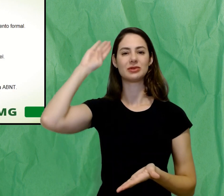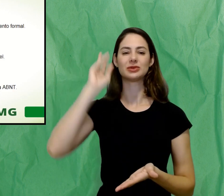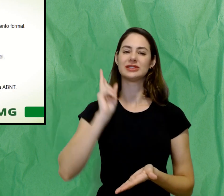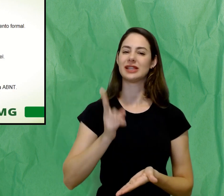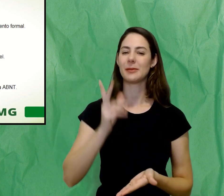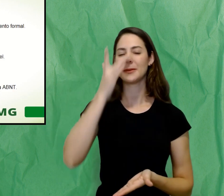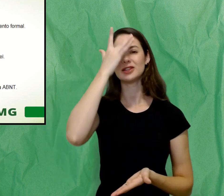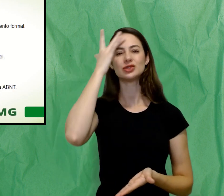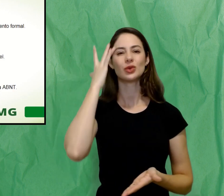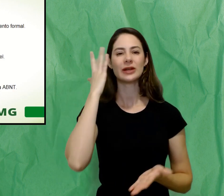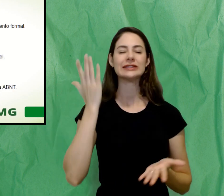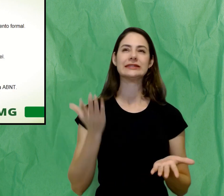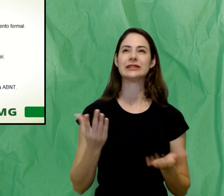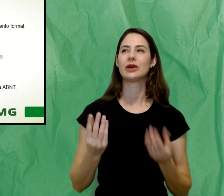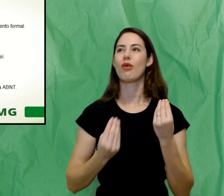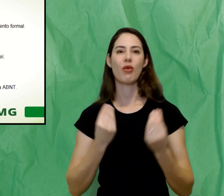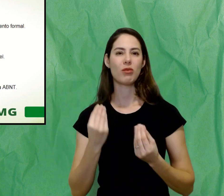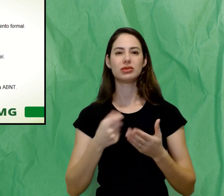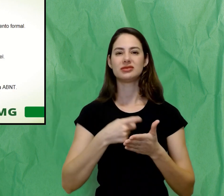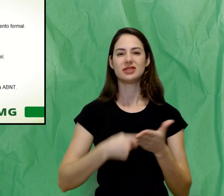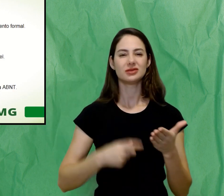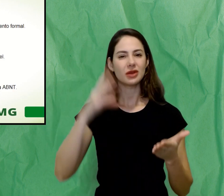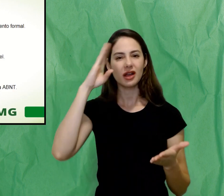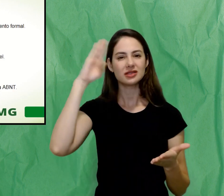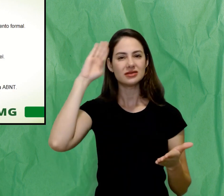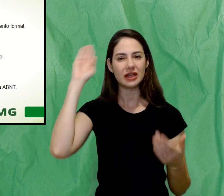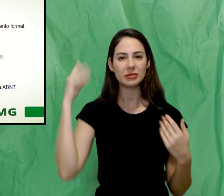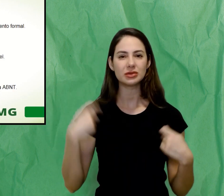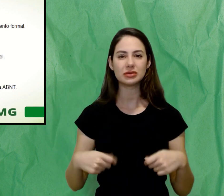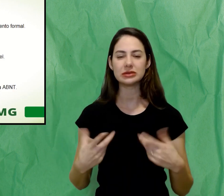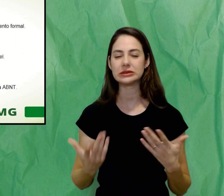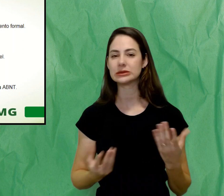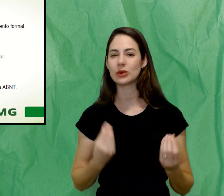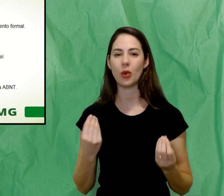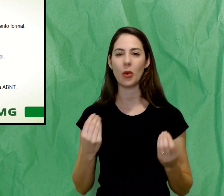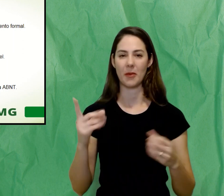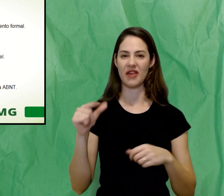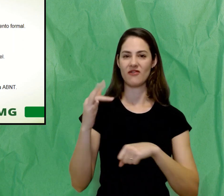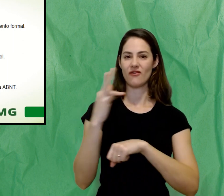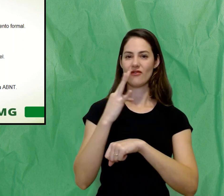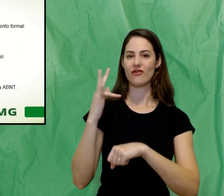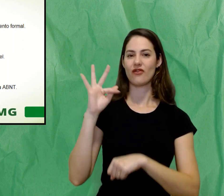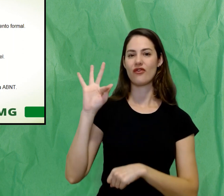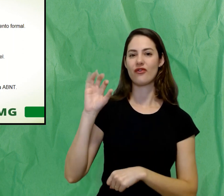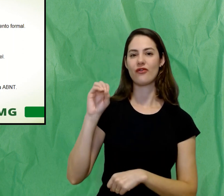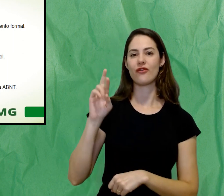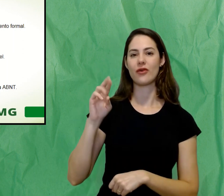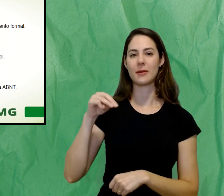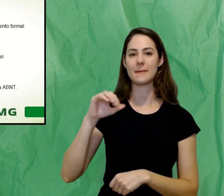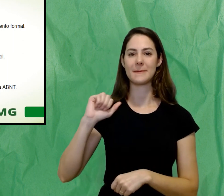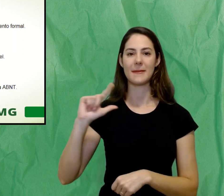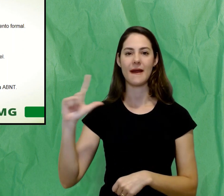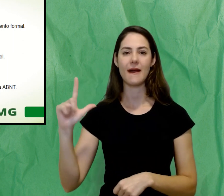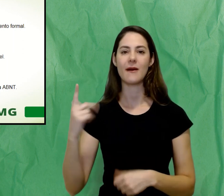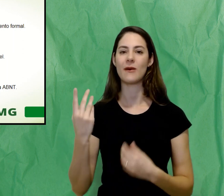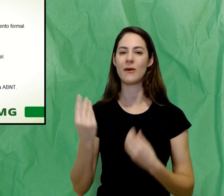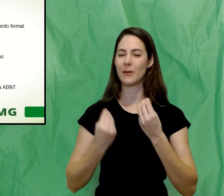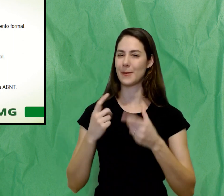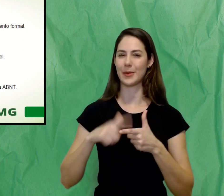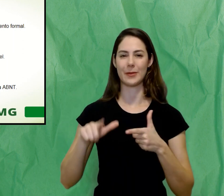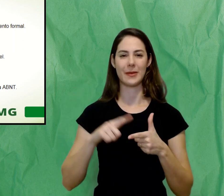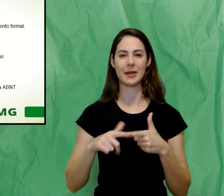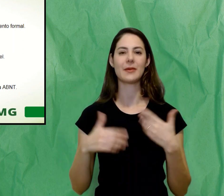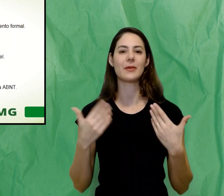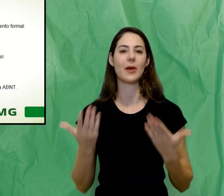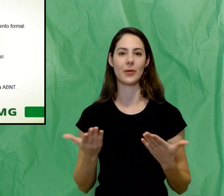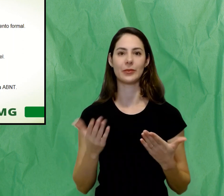pergunta como que deve ser esse texto acadêmico, né? Se ele tem uma formalidade, quais são os problemas, né? Então é